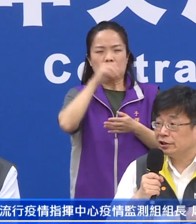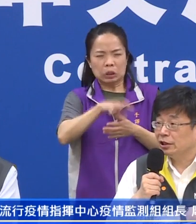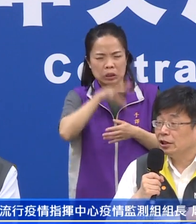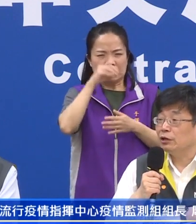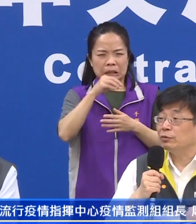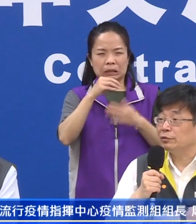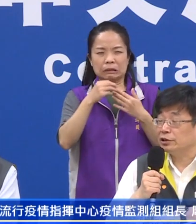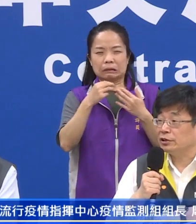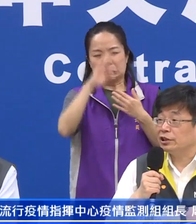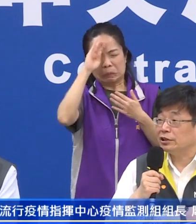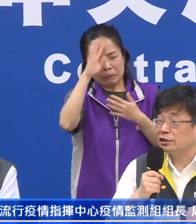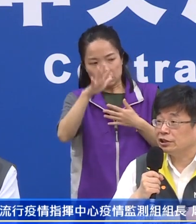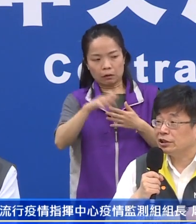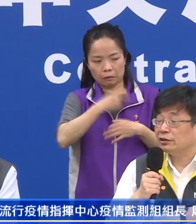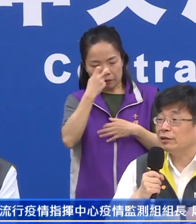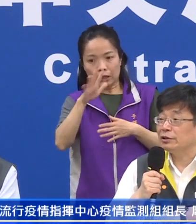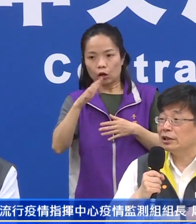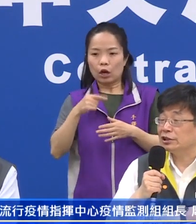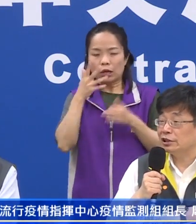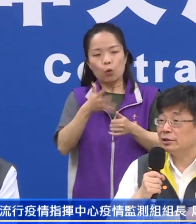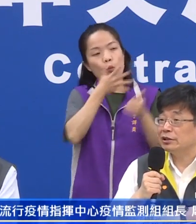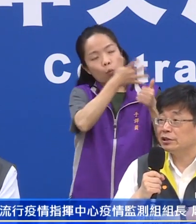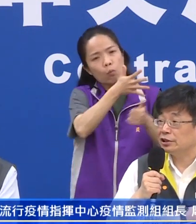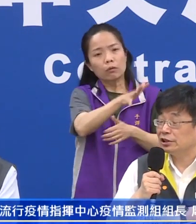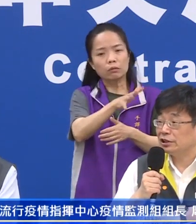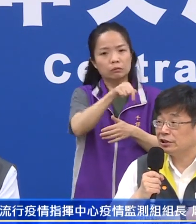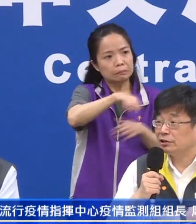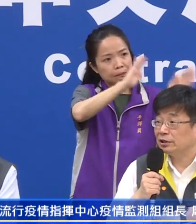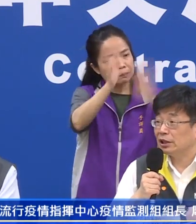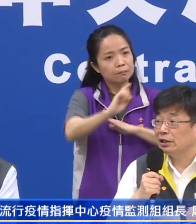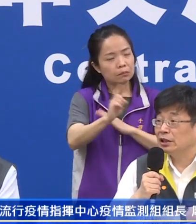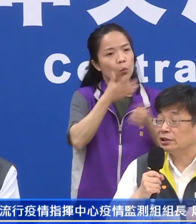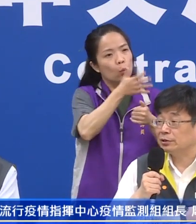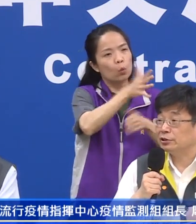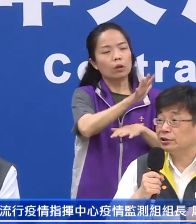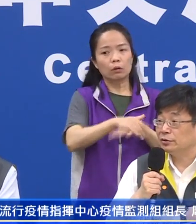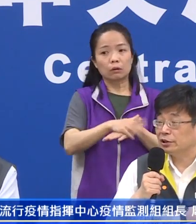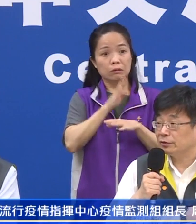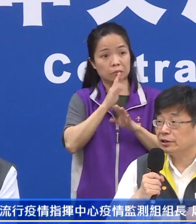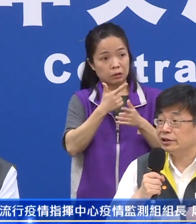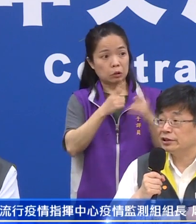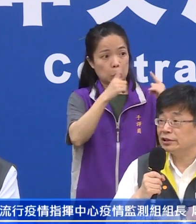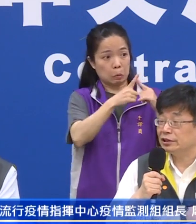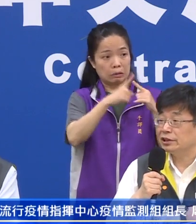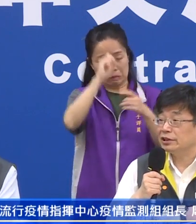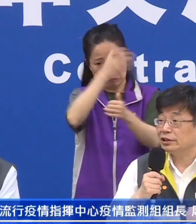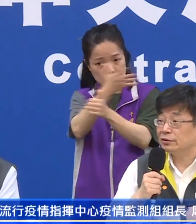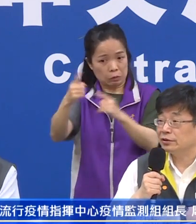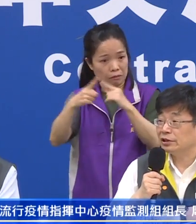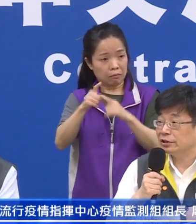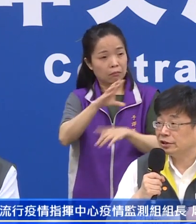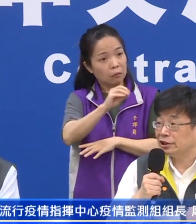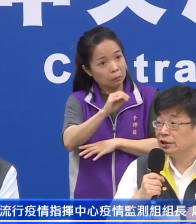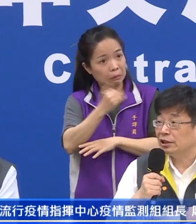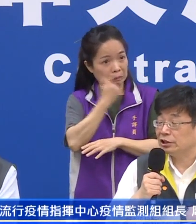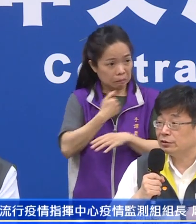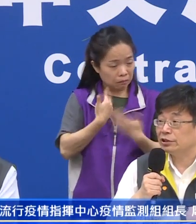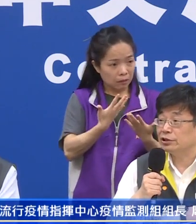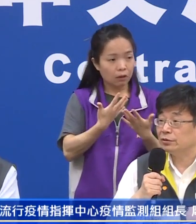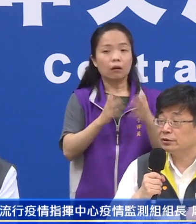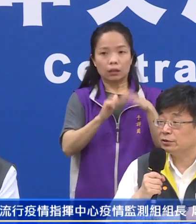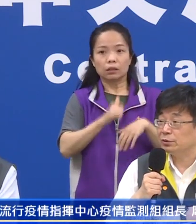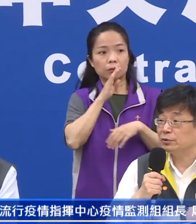情啊。我们的确也请教他们啊，这里面的情形是怎么样？那是不是有人传人的之间的这种可能性？那